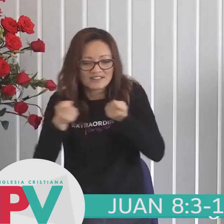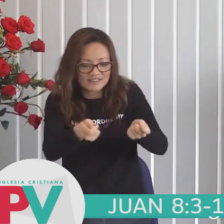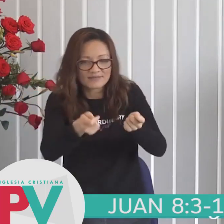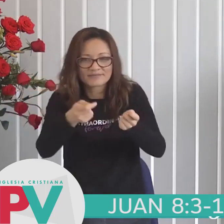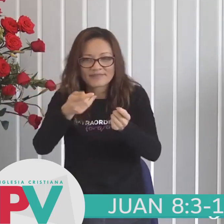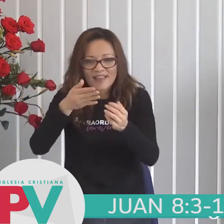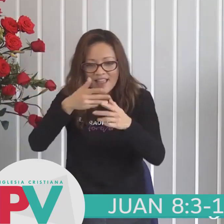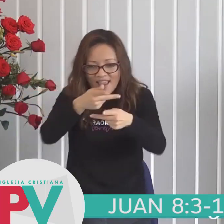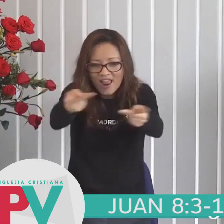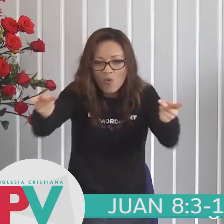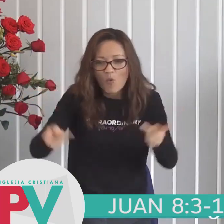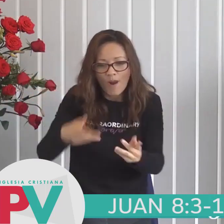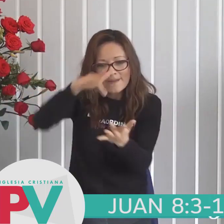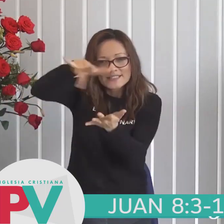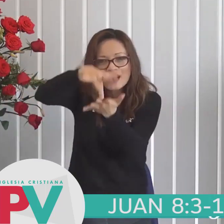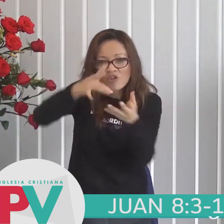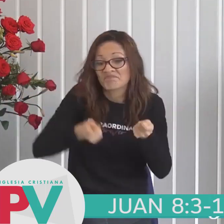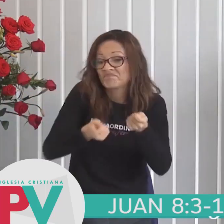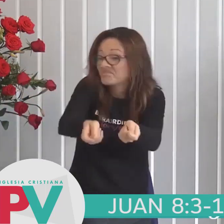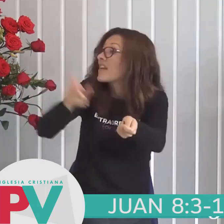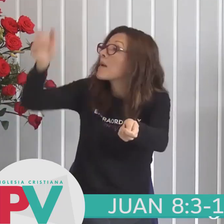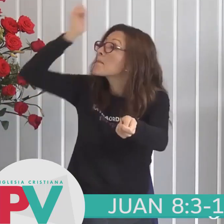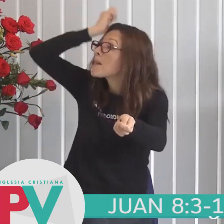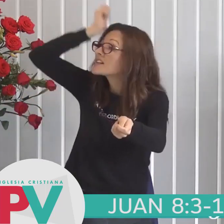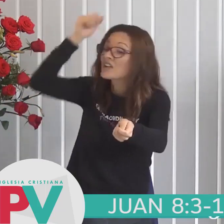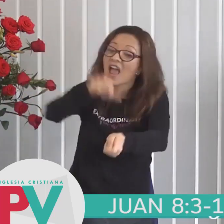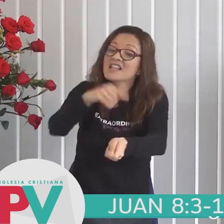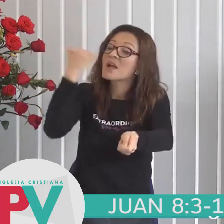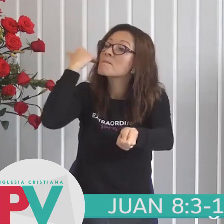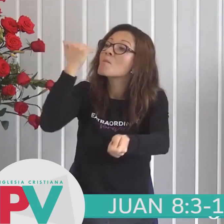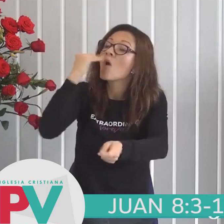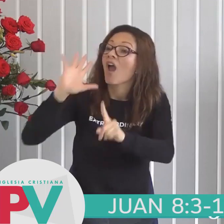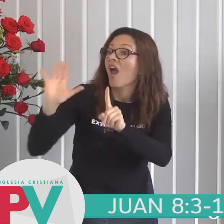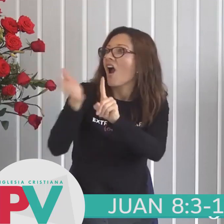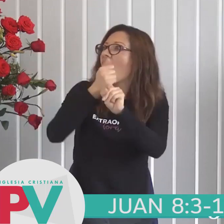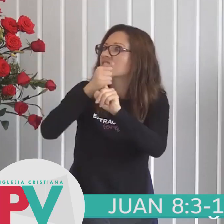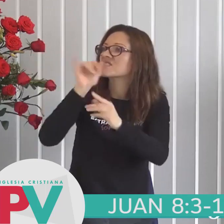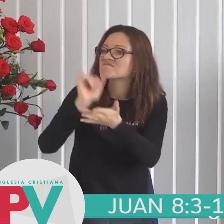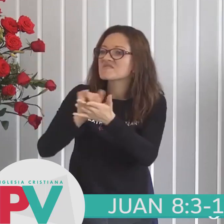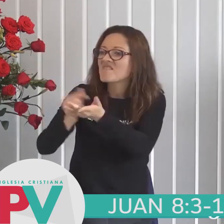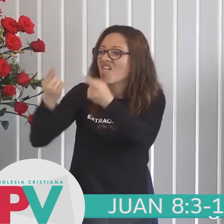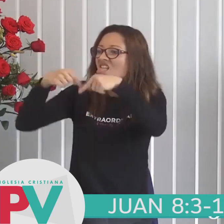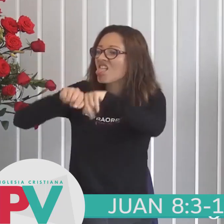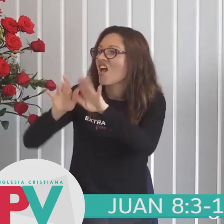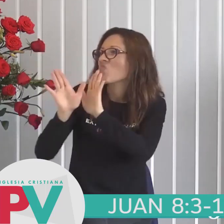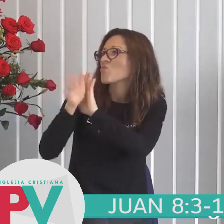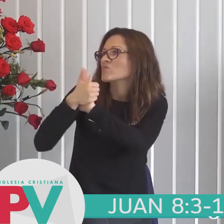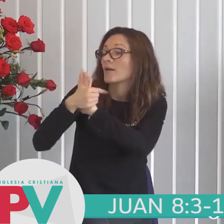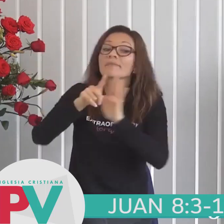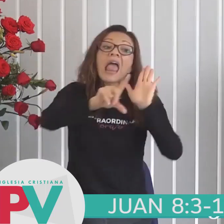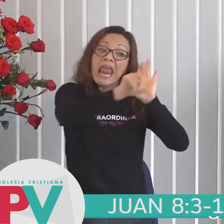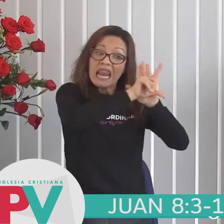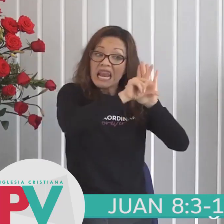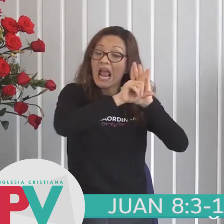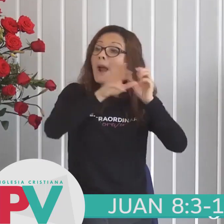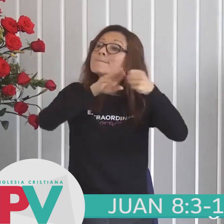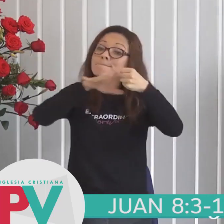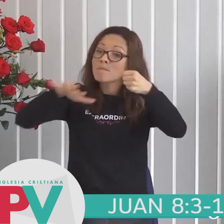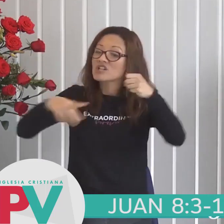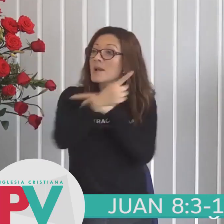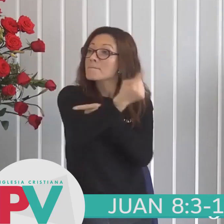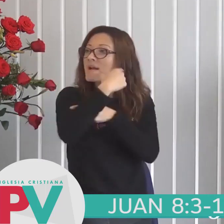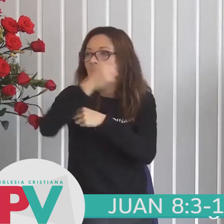Maestro, esta mujer ha sido sorprendida en el acto mismo del adulterio. Y en la ley nos mandó Moisés